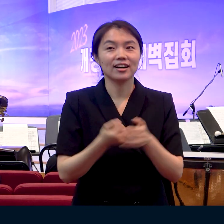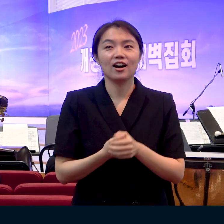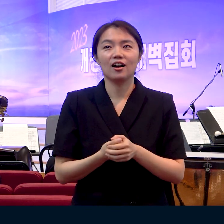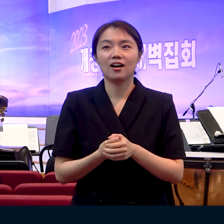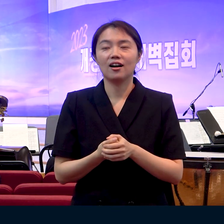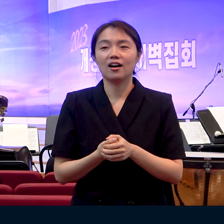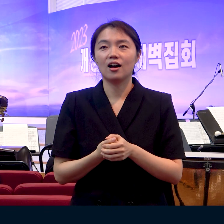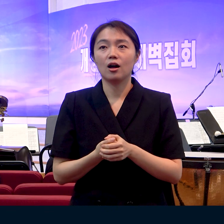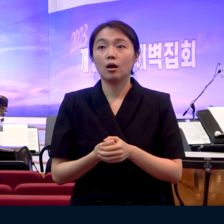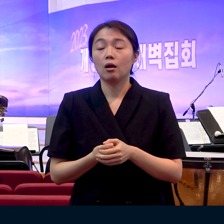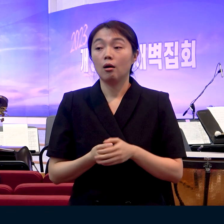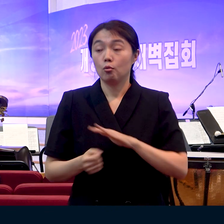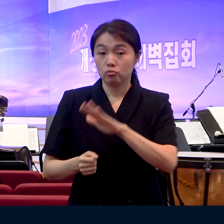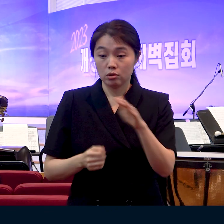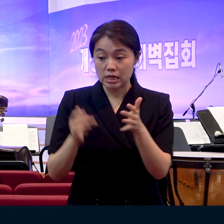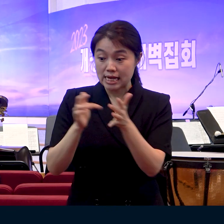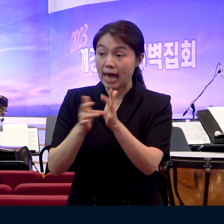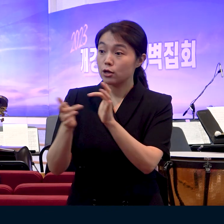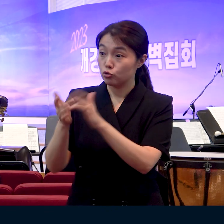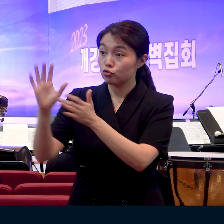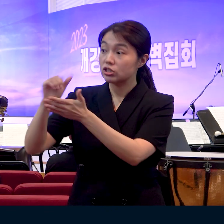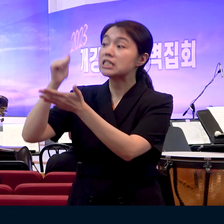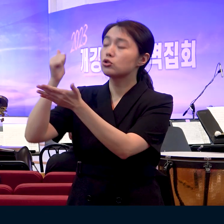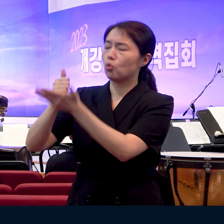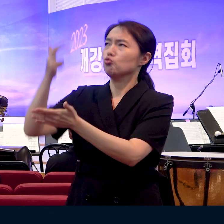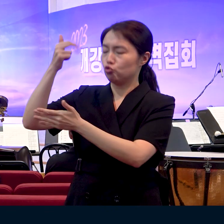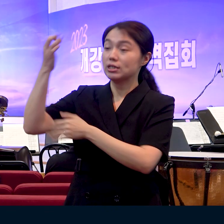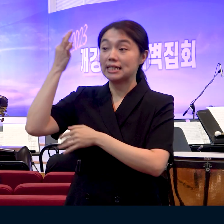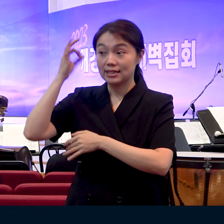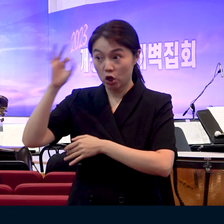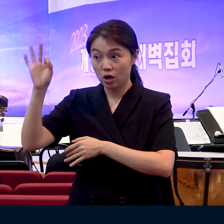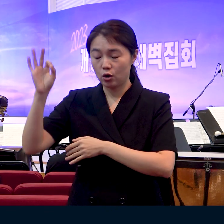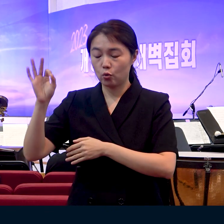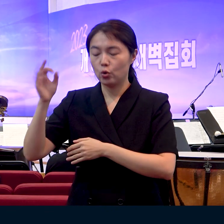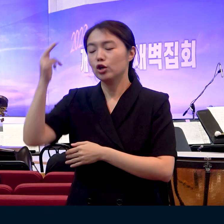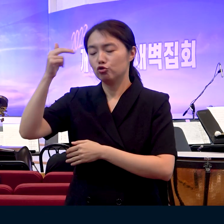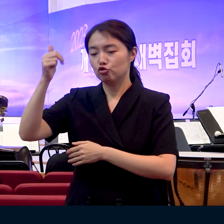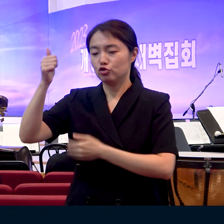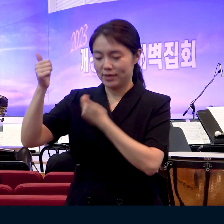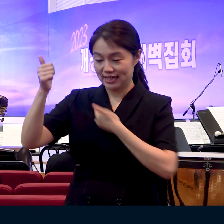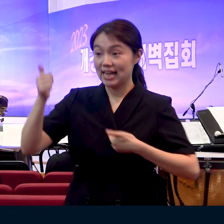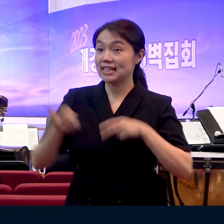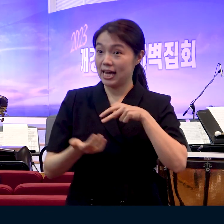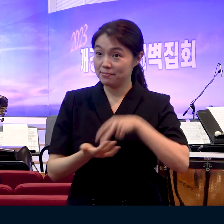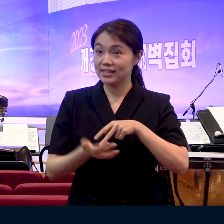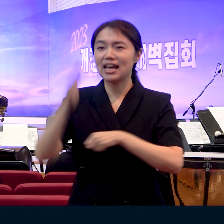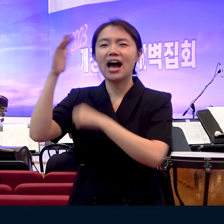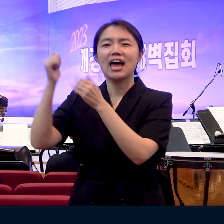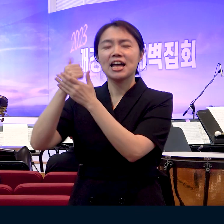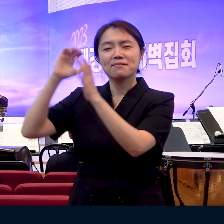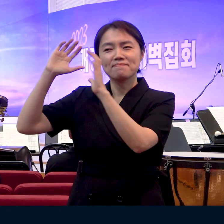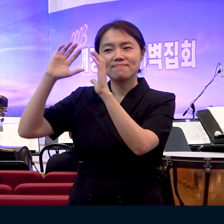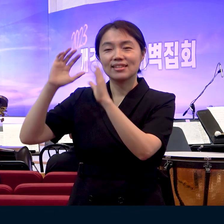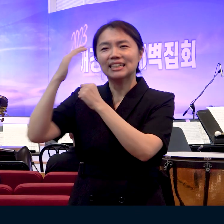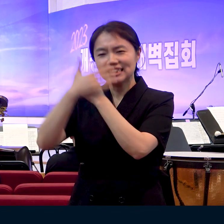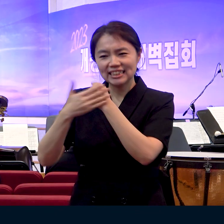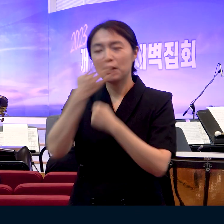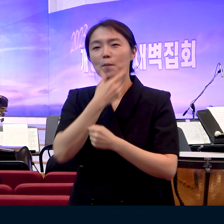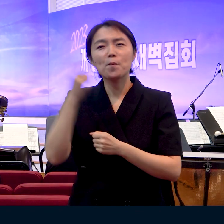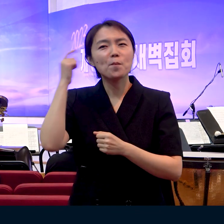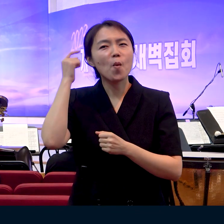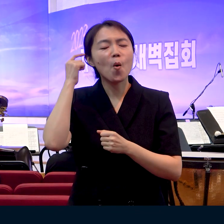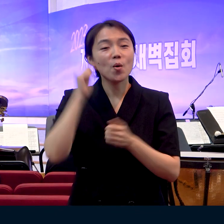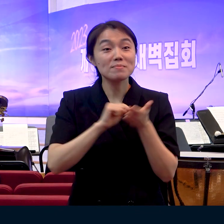특별히 우리가 예수 그리스도를 주로 고백하고 주님의 제자로서 정말 하나님의 은혜의 복음을 증거하는 것,